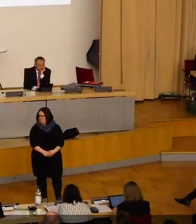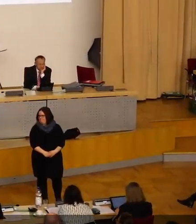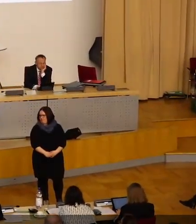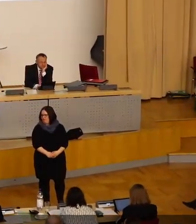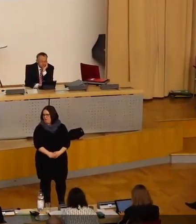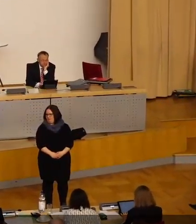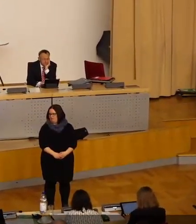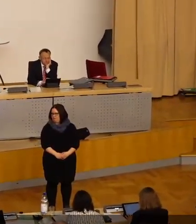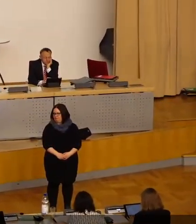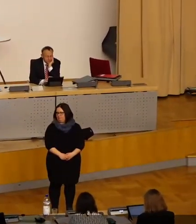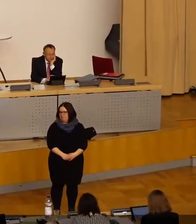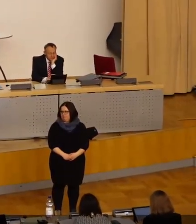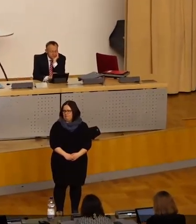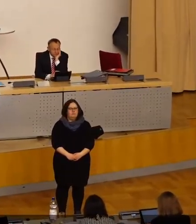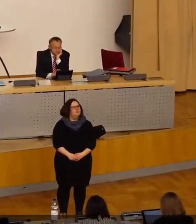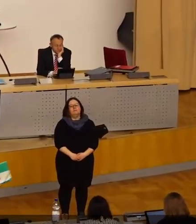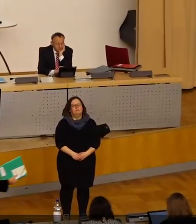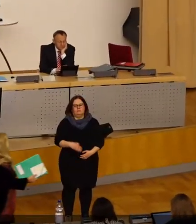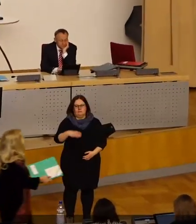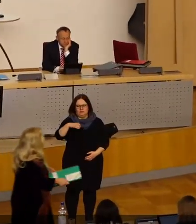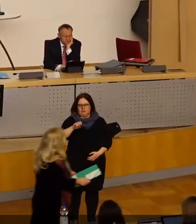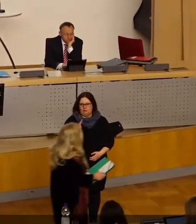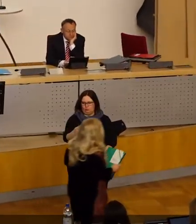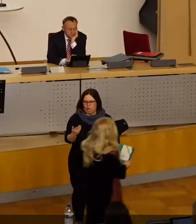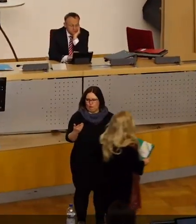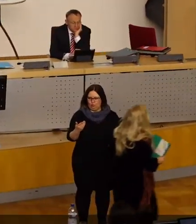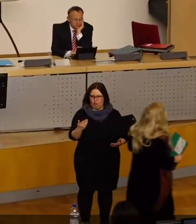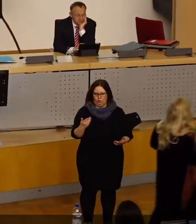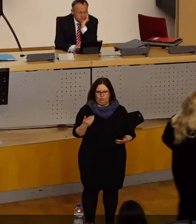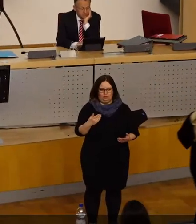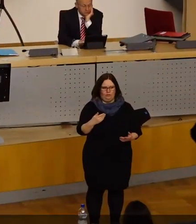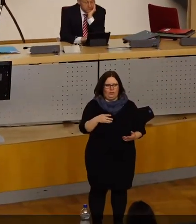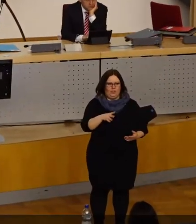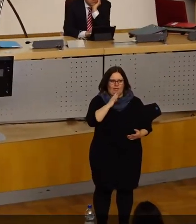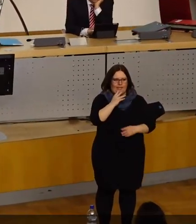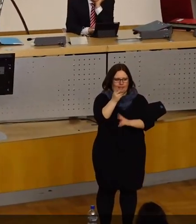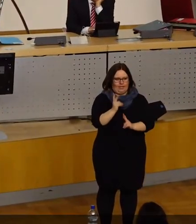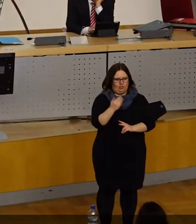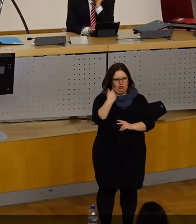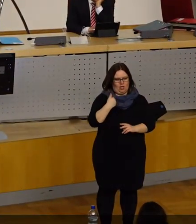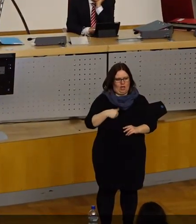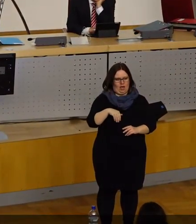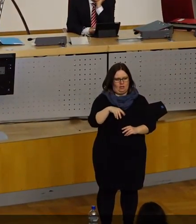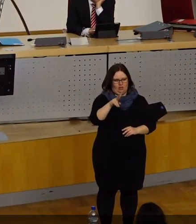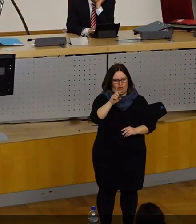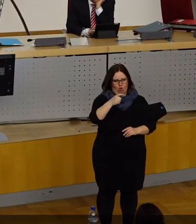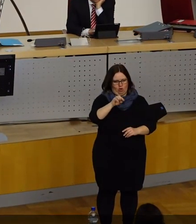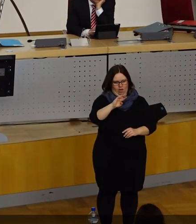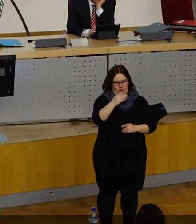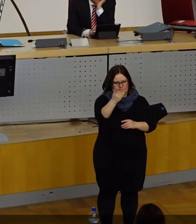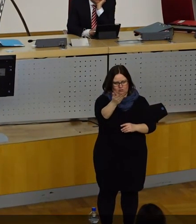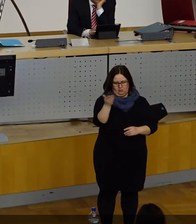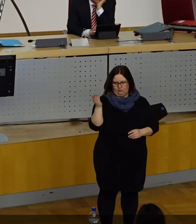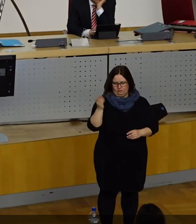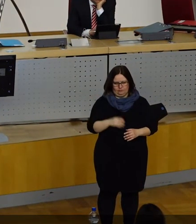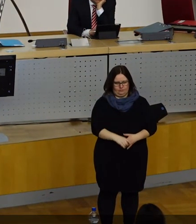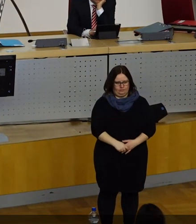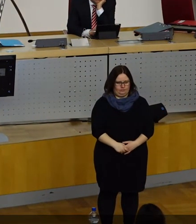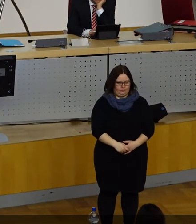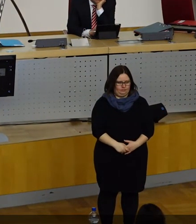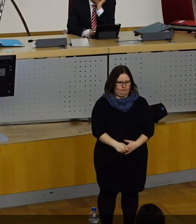Als nächstes ist die CDU-Fraktion an der Reihe und die hat ihr Rederecht an Herrn Furkert, unseren